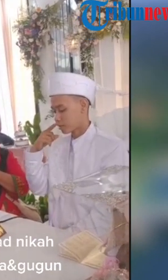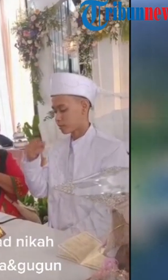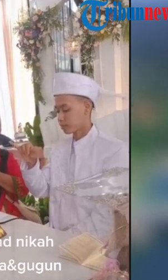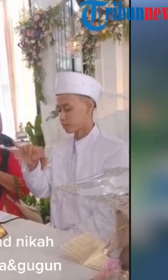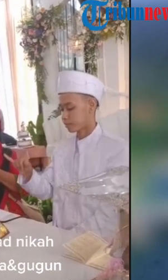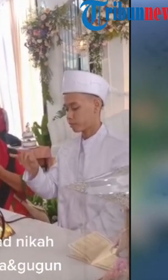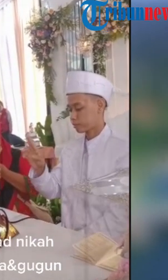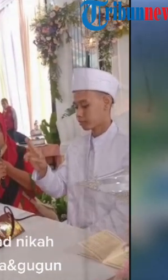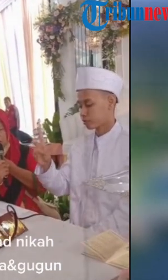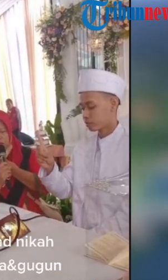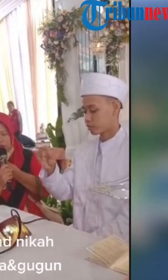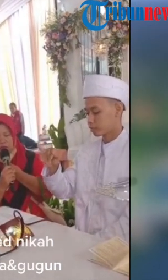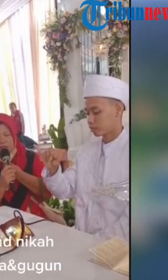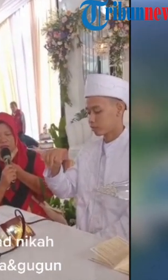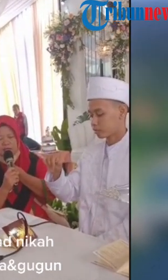Binti Pak